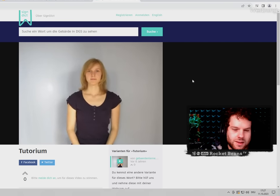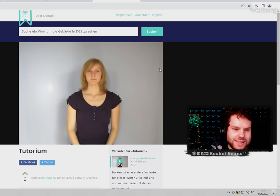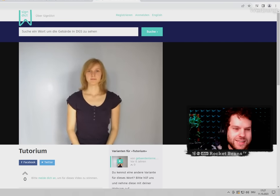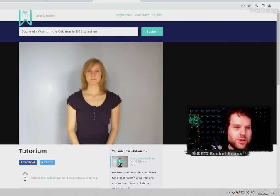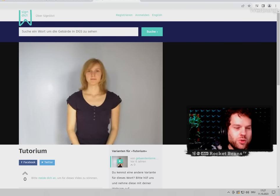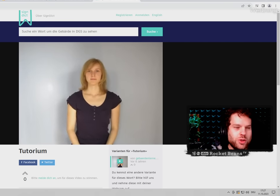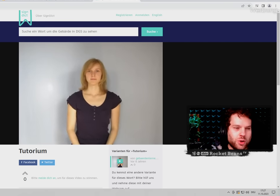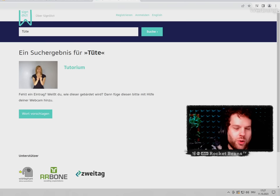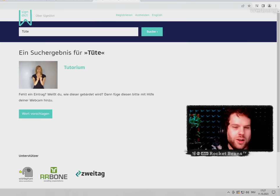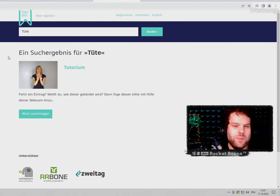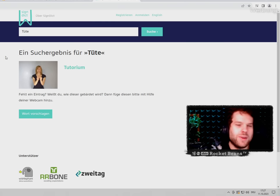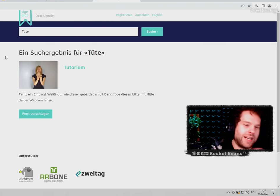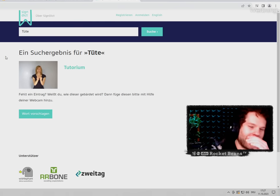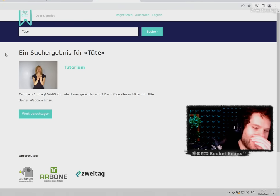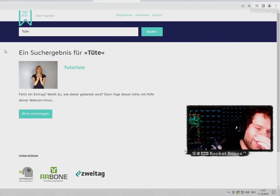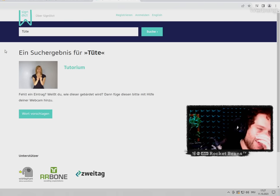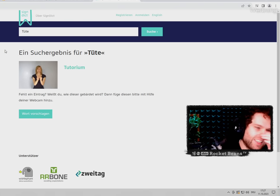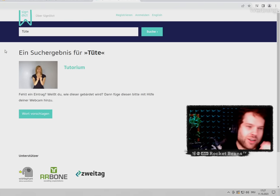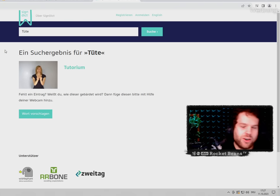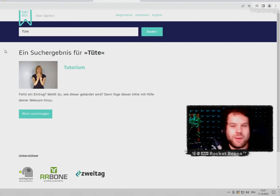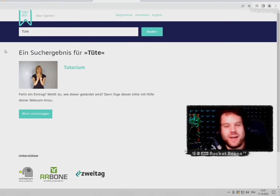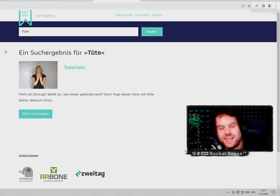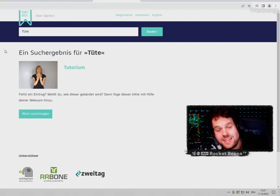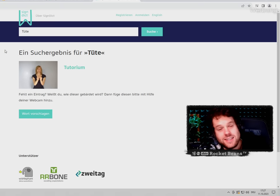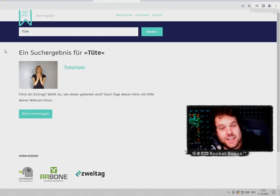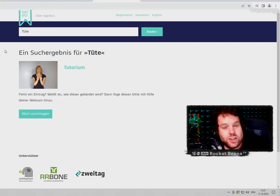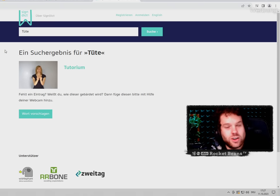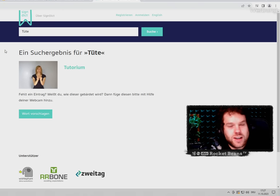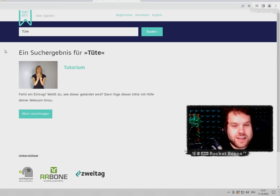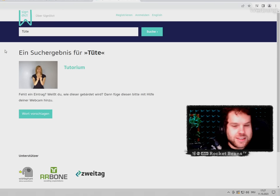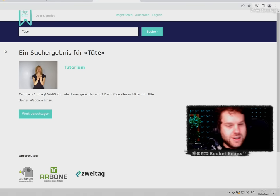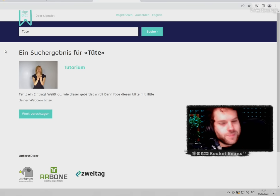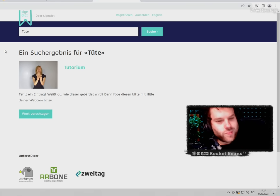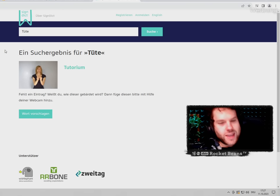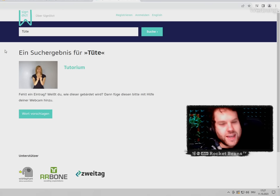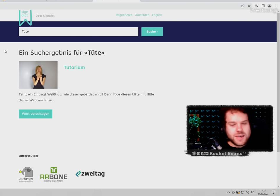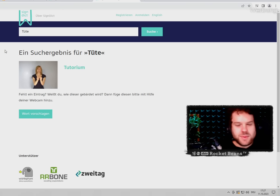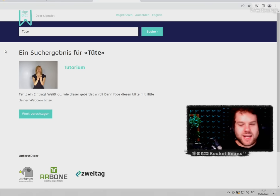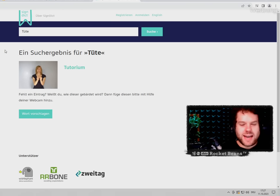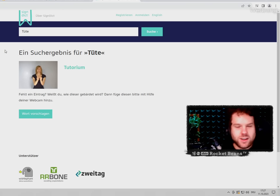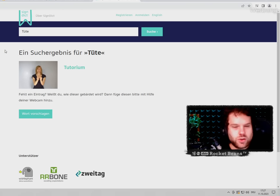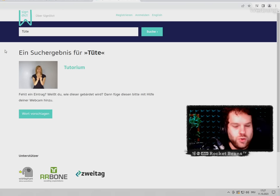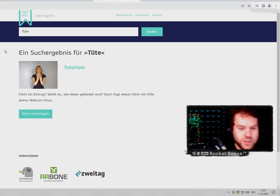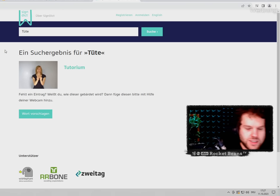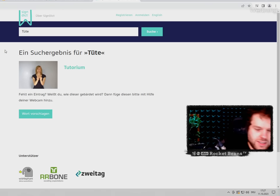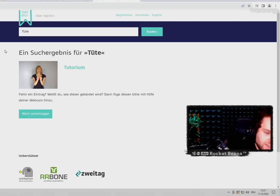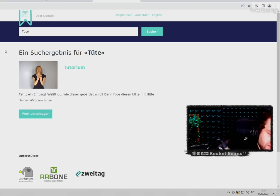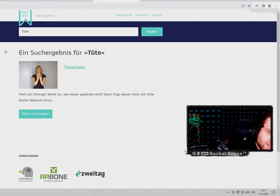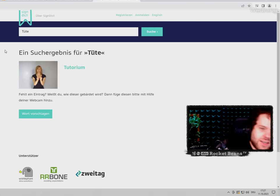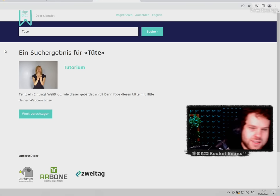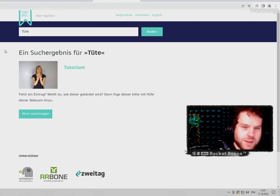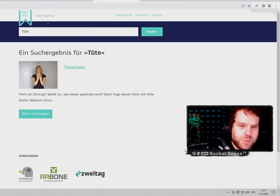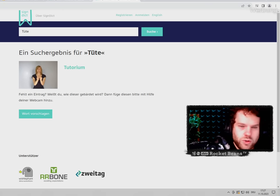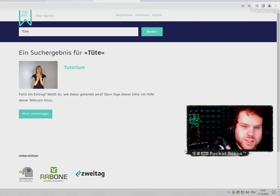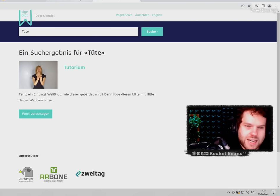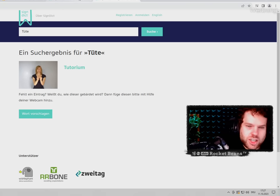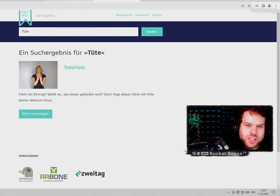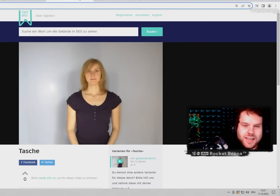Das ist Tutorium? Ah, Leute. Sorry, aber das ist schon krass. Es gibt keine Tüte? Es gibt nur Tasche?